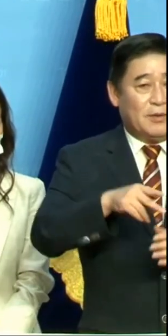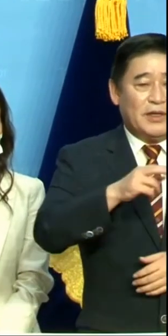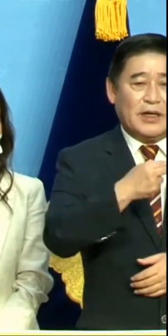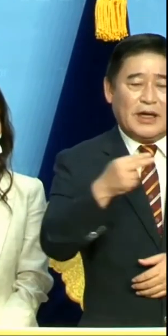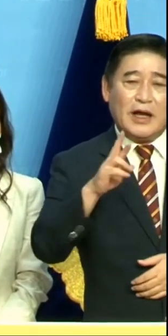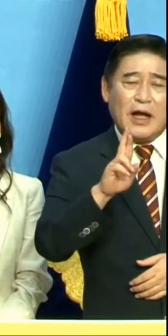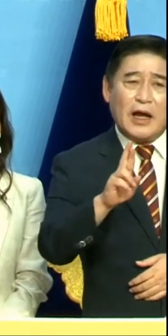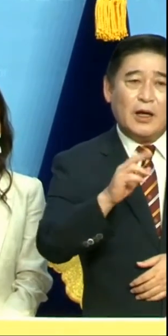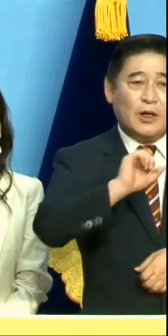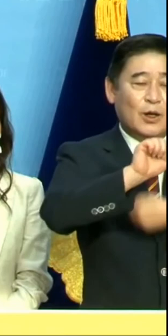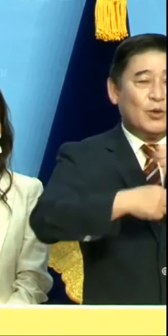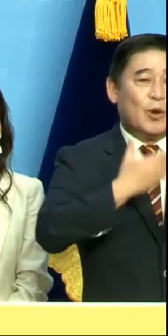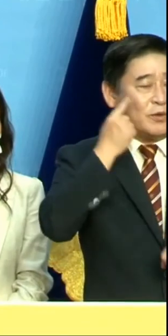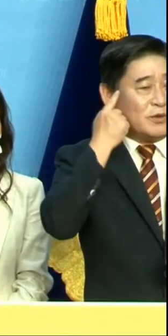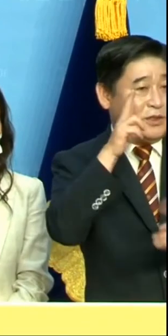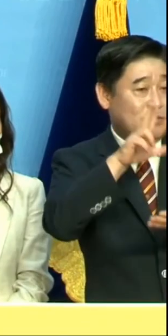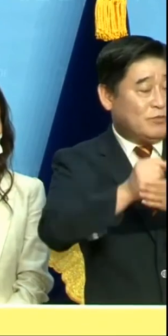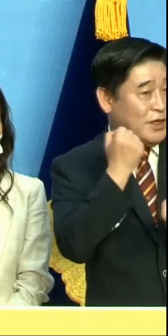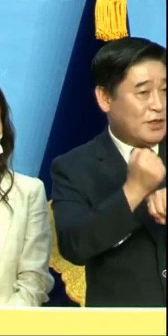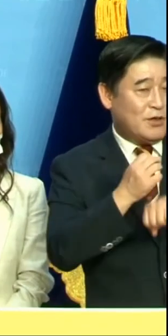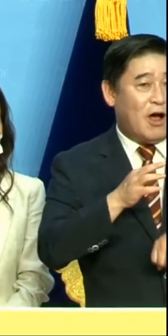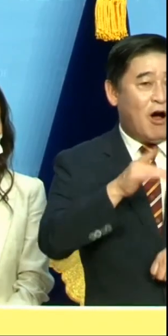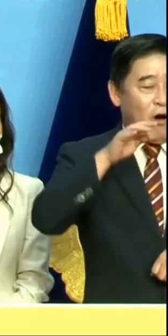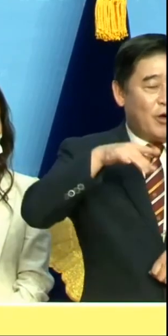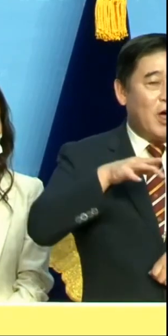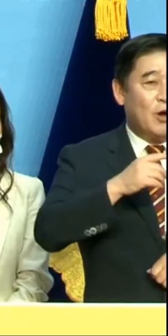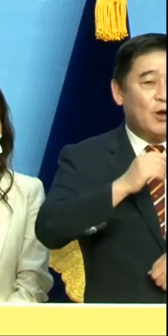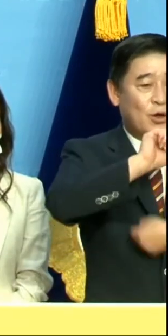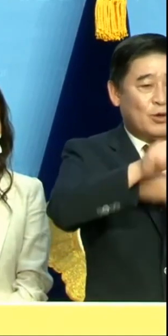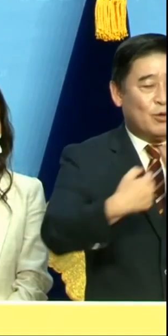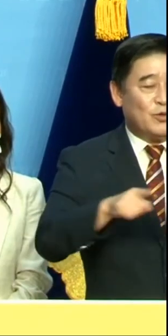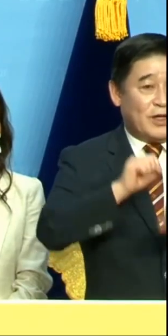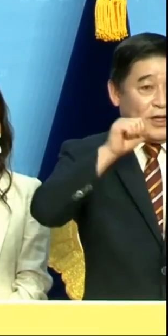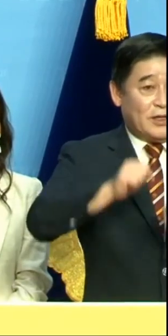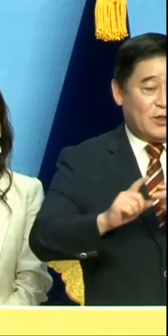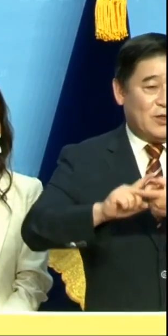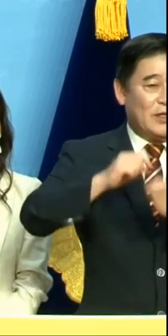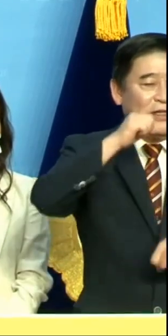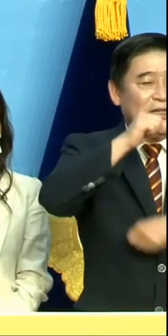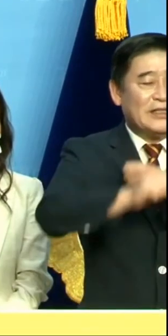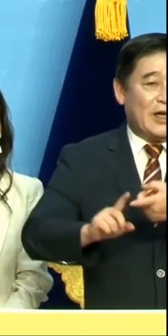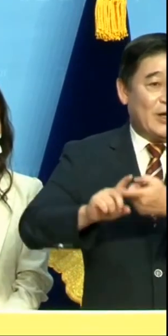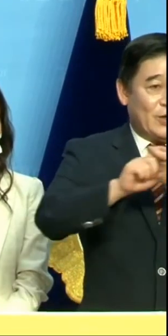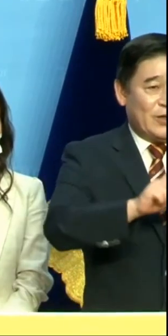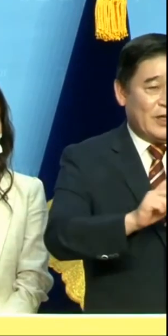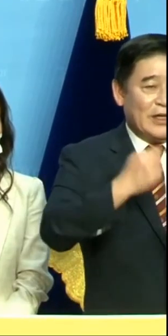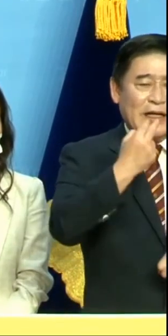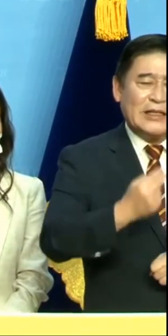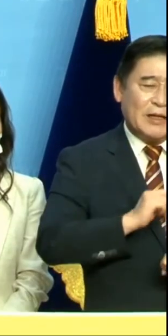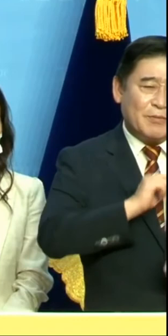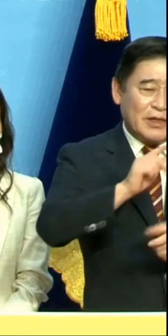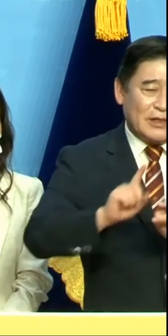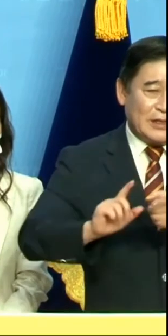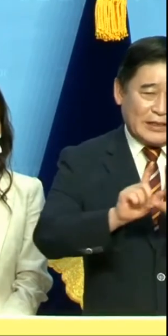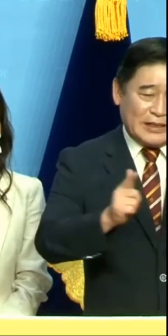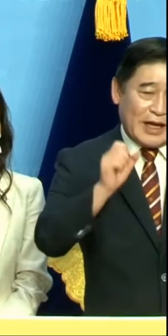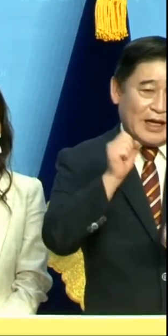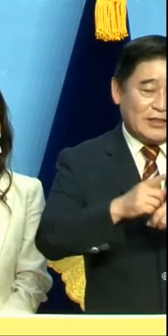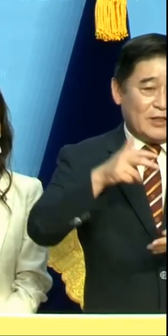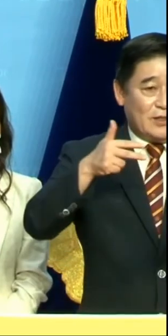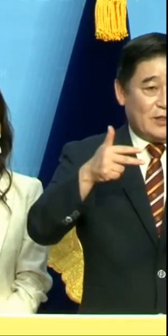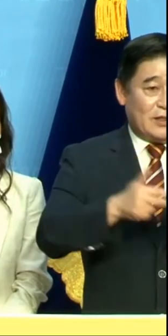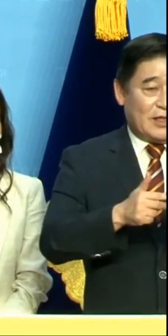동물 복지 문제 연구소 에요 동물을 위한 행동 동물자유연대 생명 다양성이 재단 휴먼 인 벳